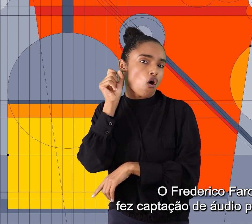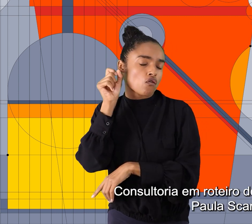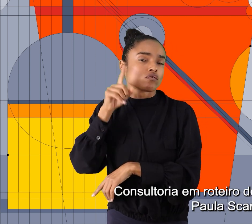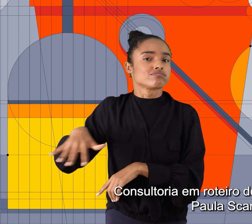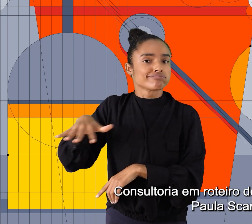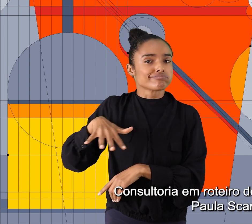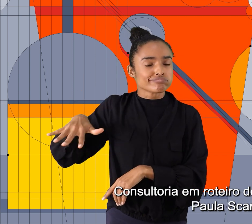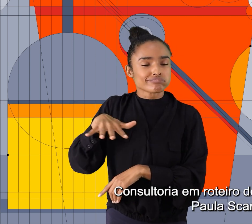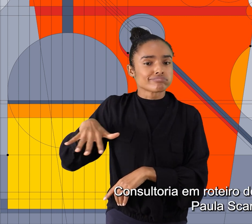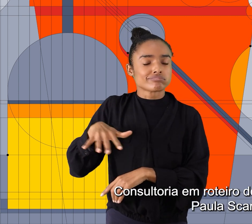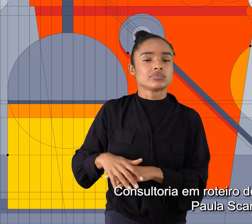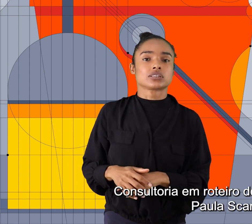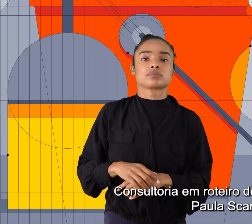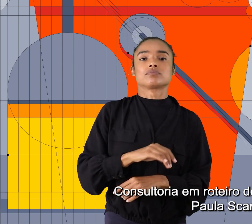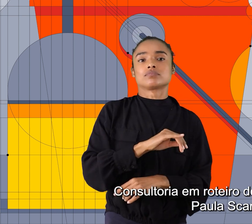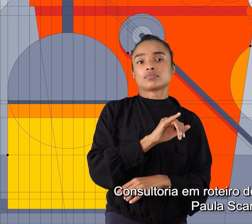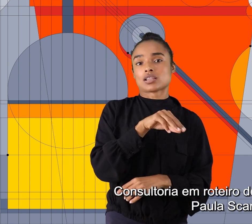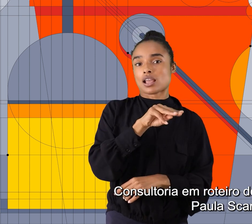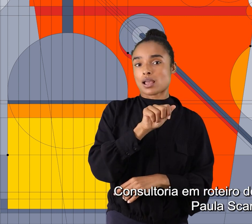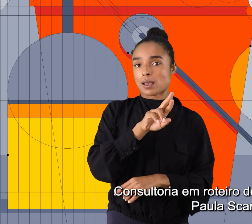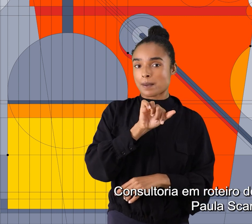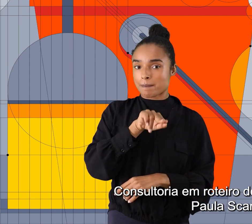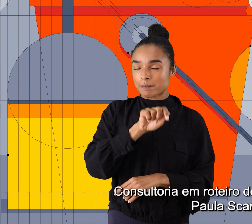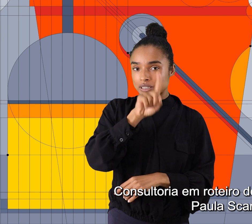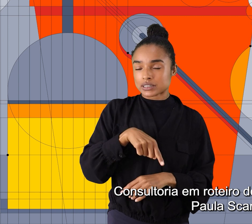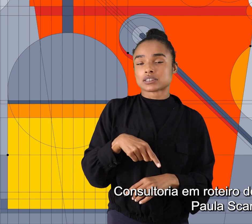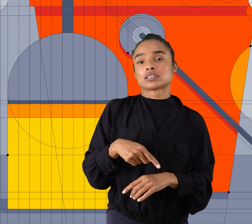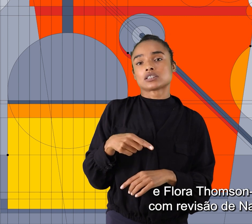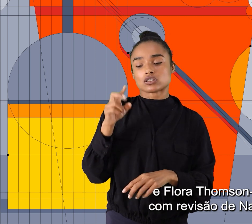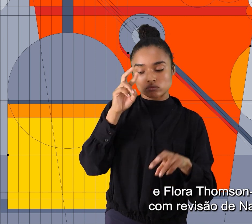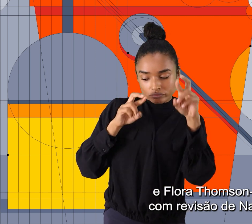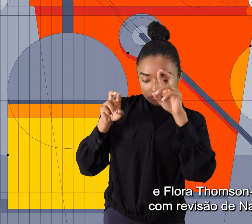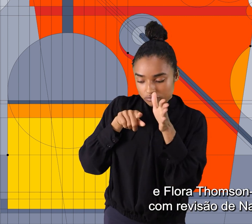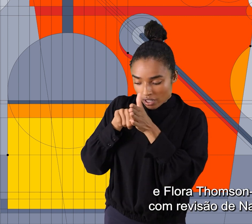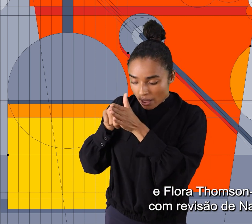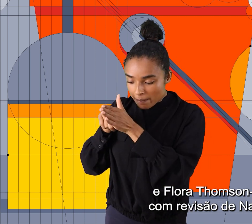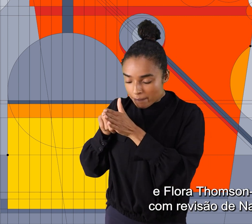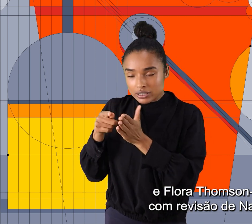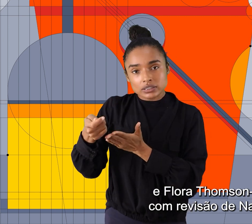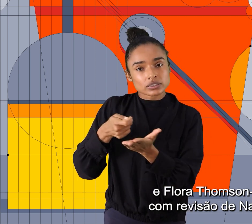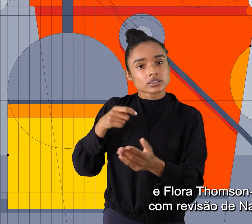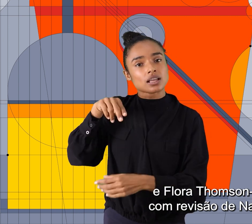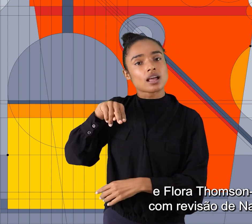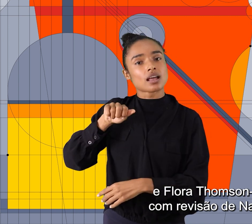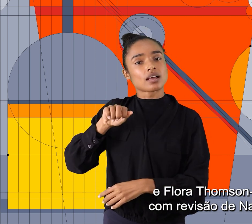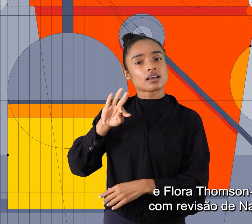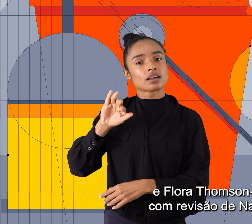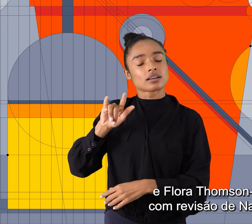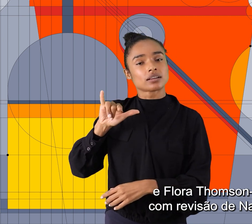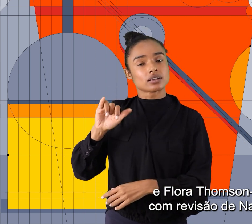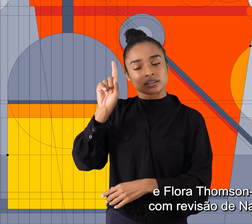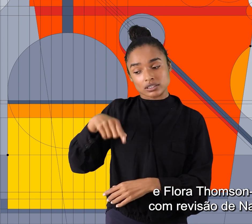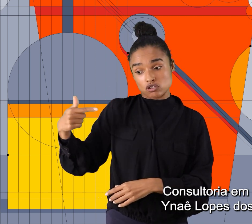episódio. Consultoria em roteiro de Mariana Jaspe, Paula Scarpim e Flora Thomson Devô, com revisão de